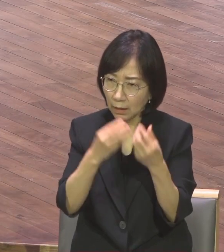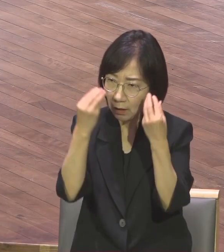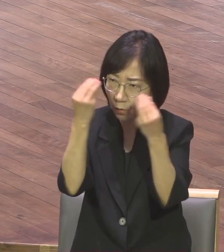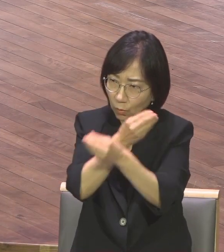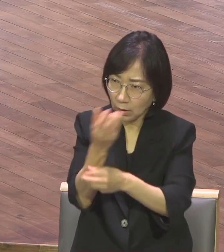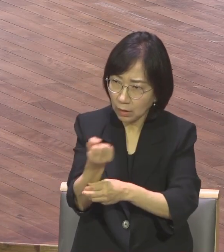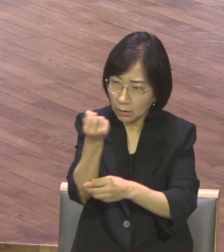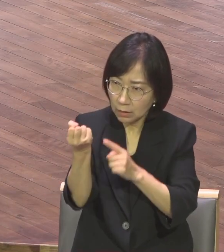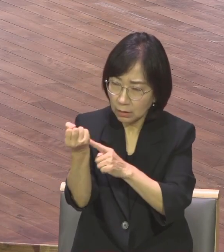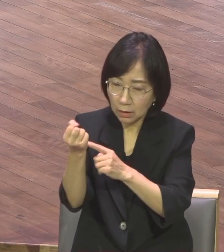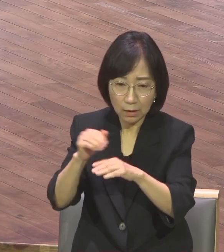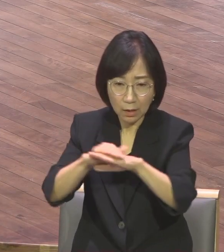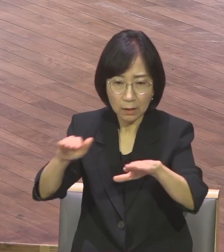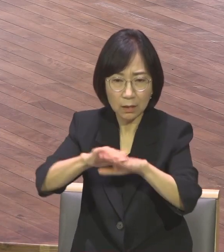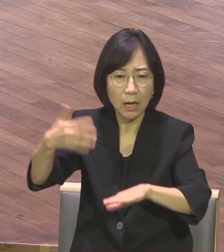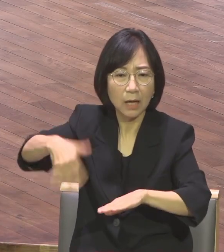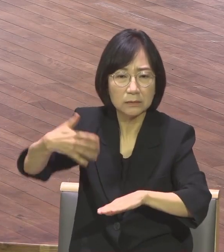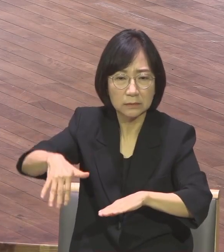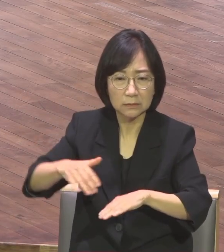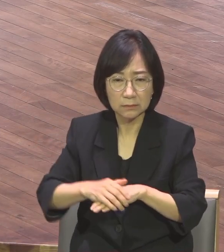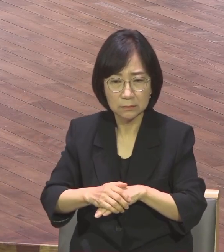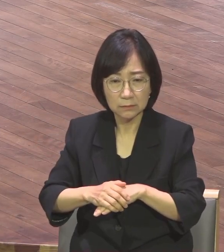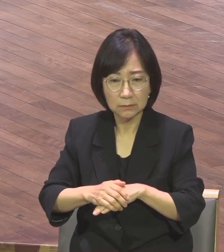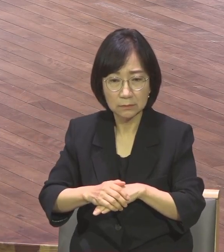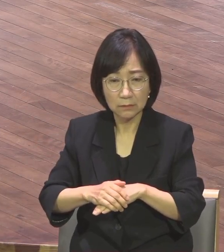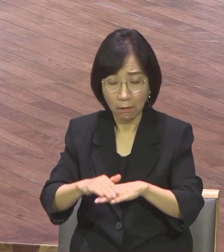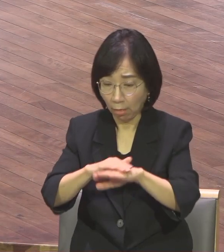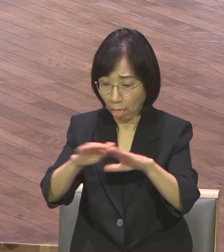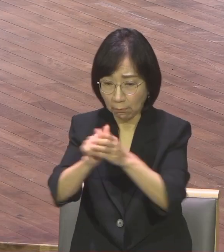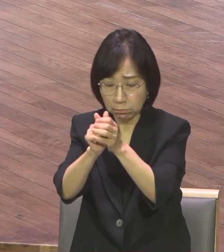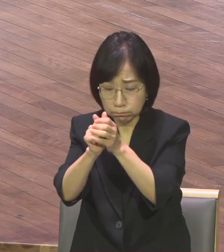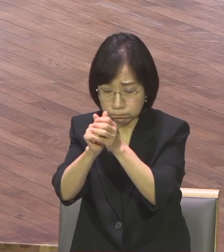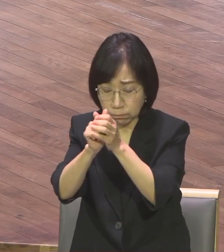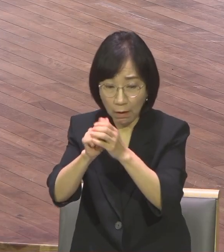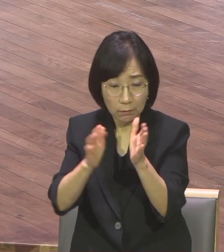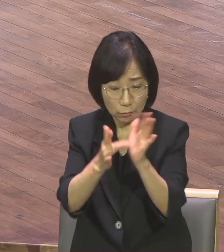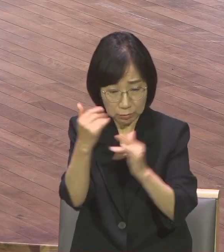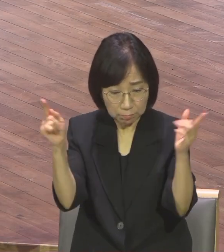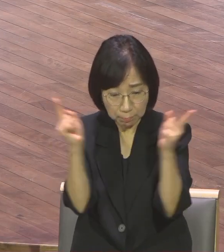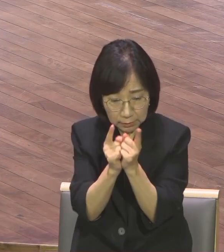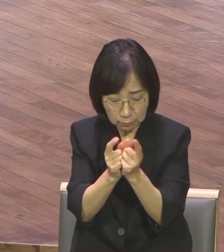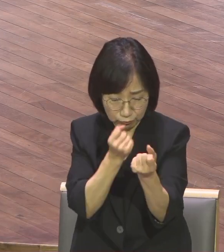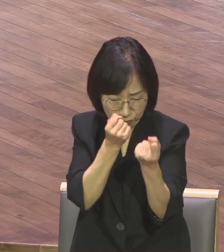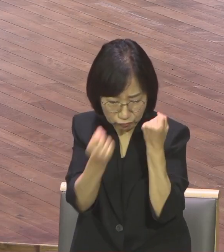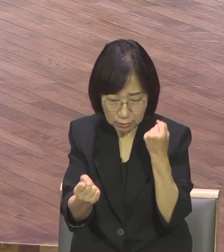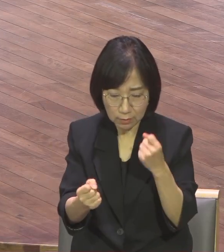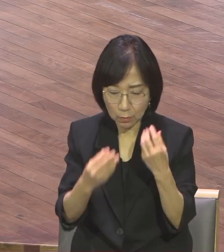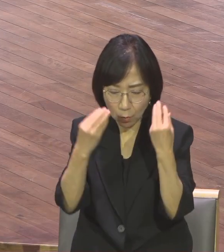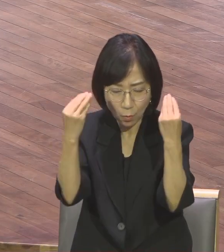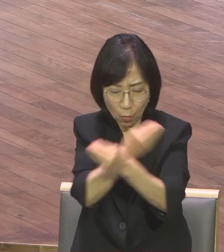데 실패한 모습. 예수님 만나고도 해결이 안